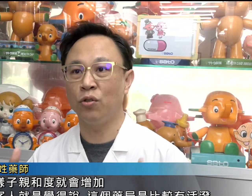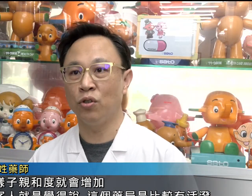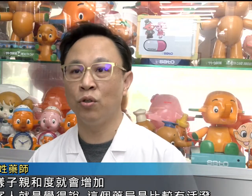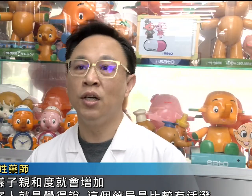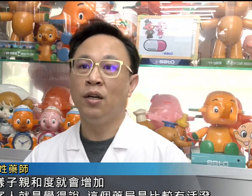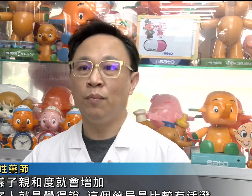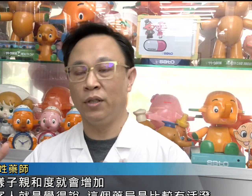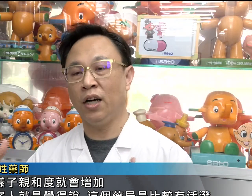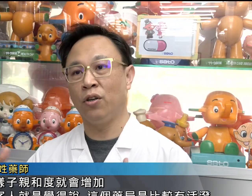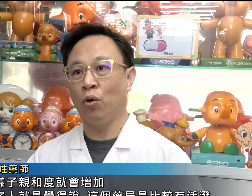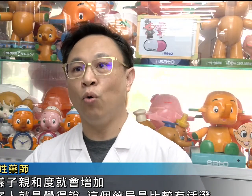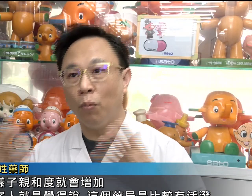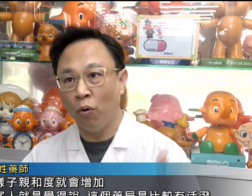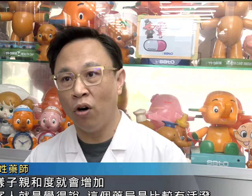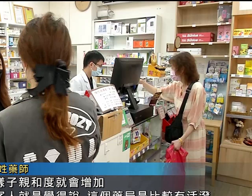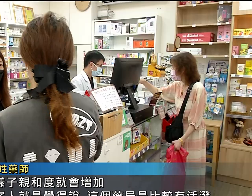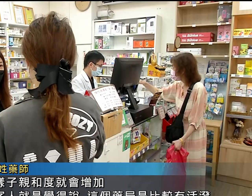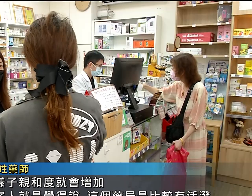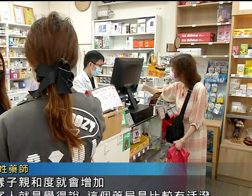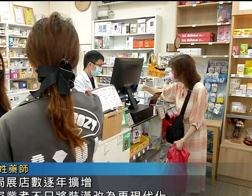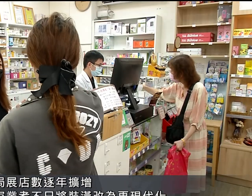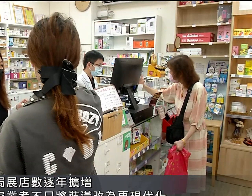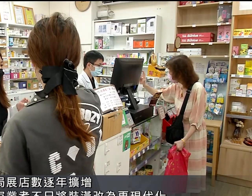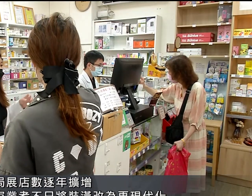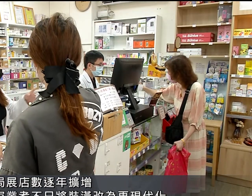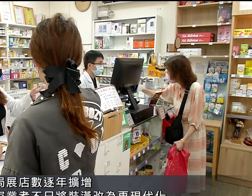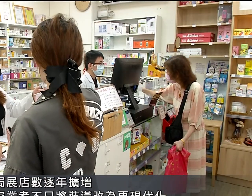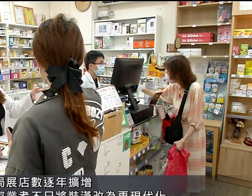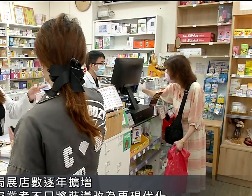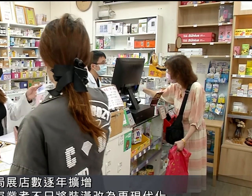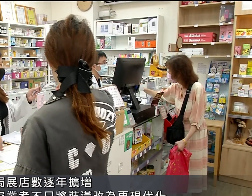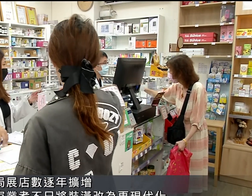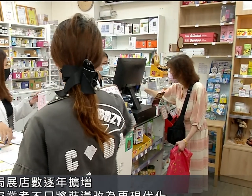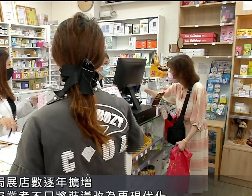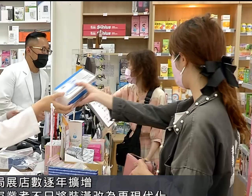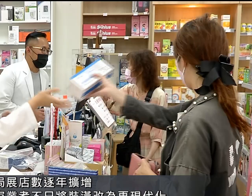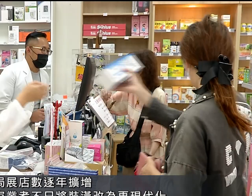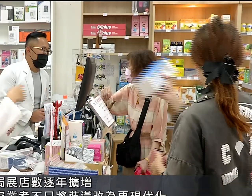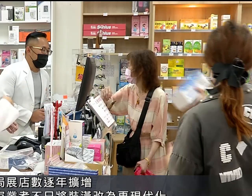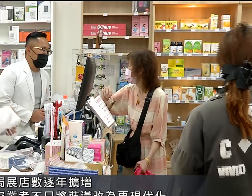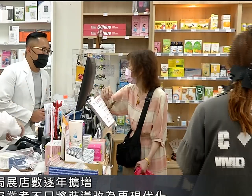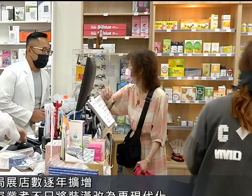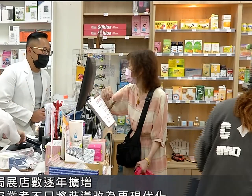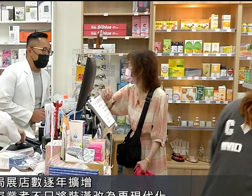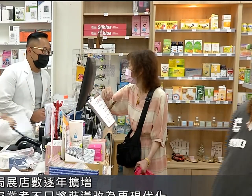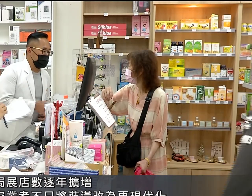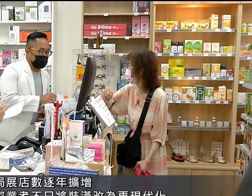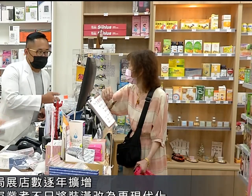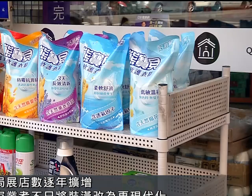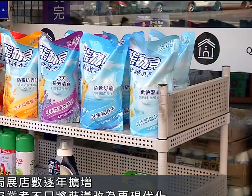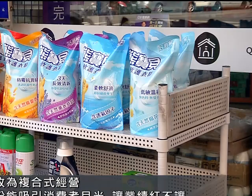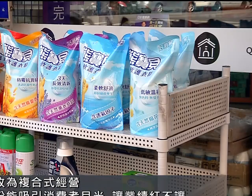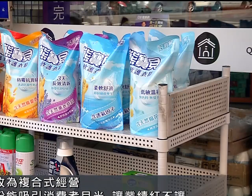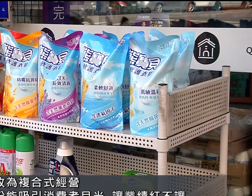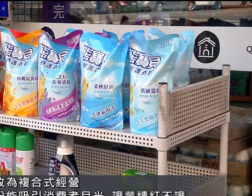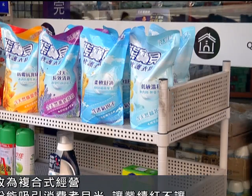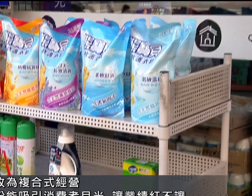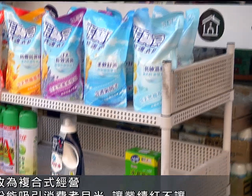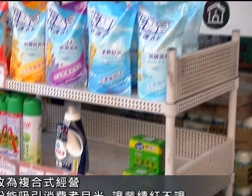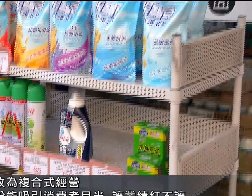局是比较有活泼。 药局转店数逐年扩增，各家业者不止将装潢改为更现代化，也改为复合式经营，期